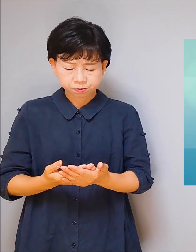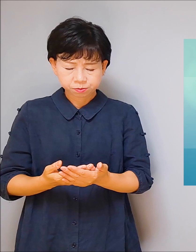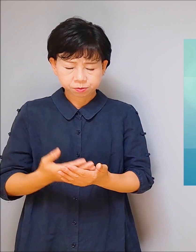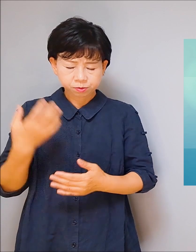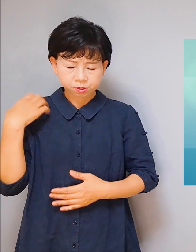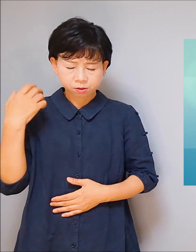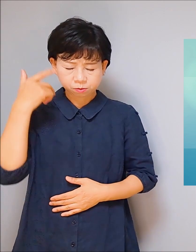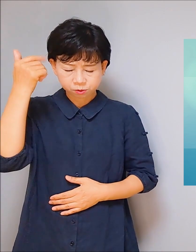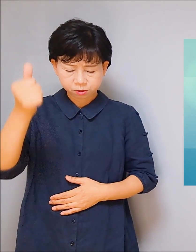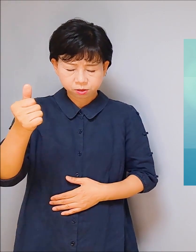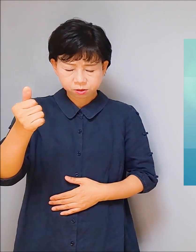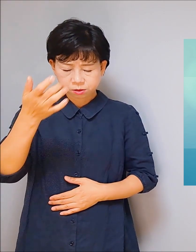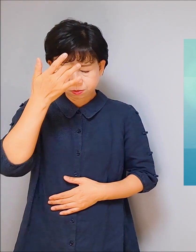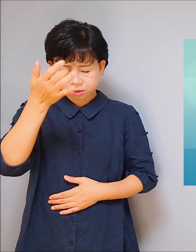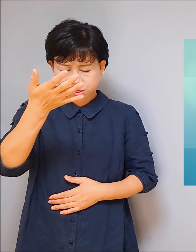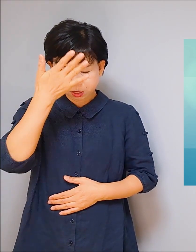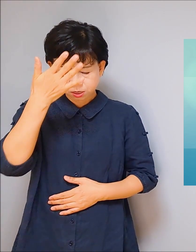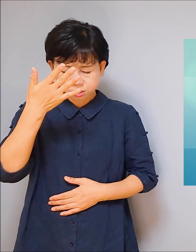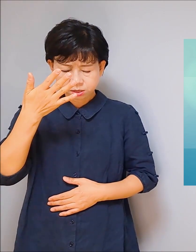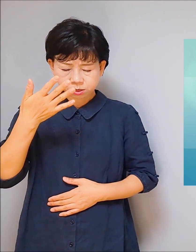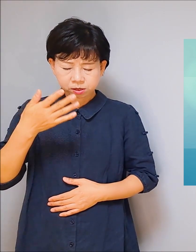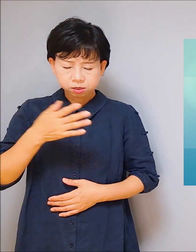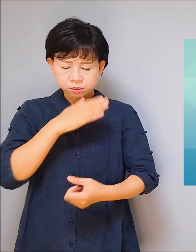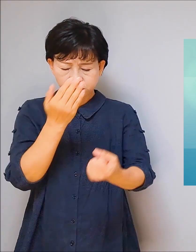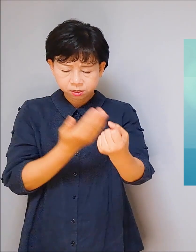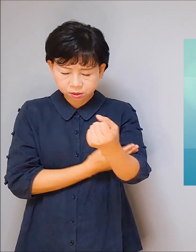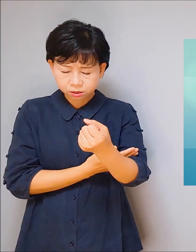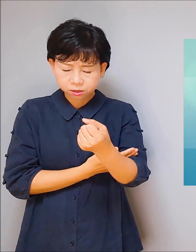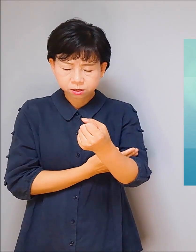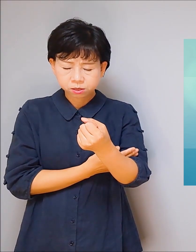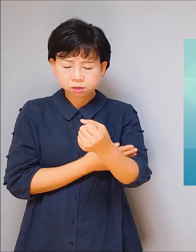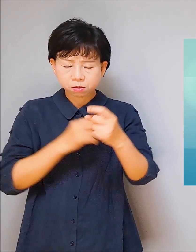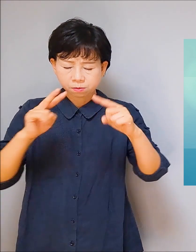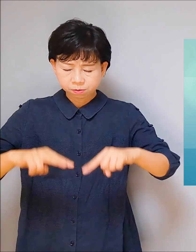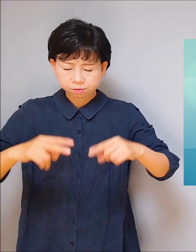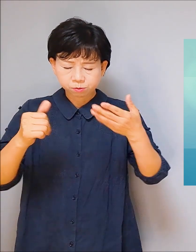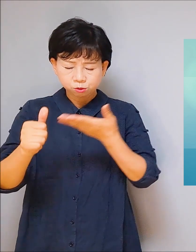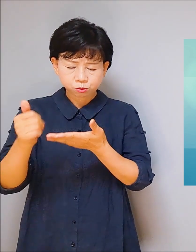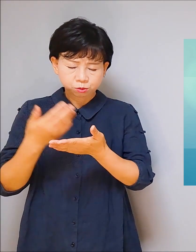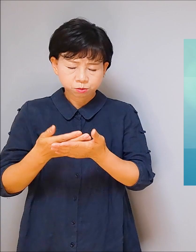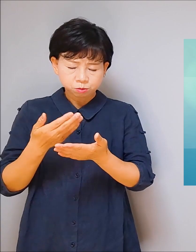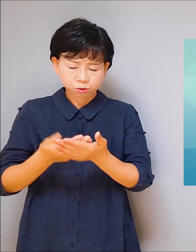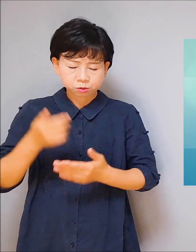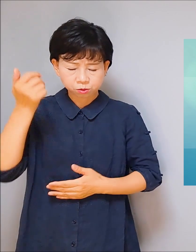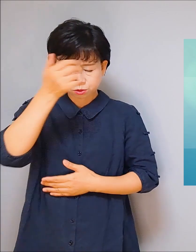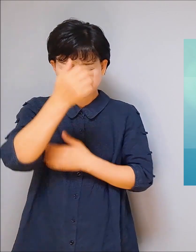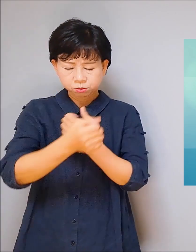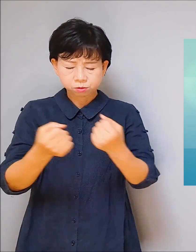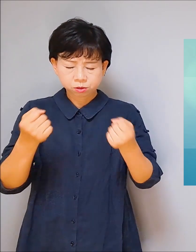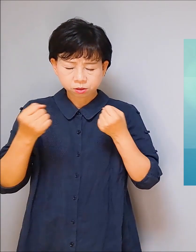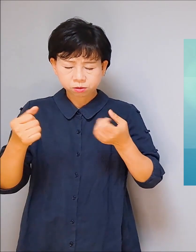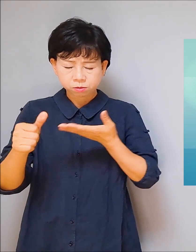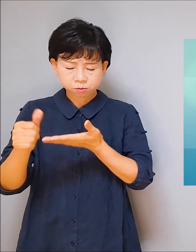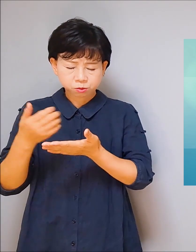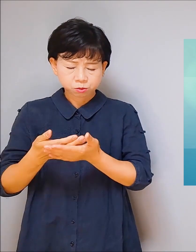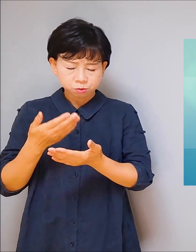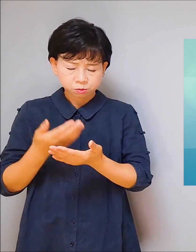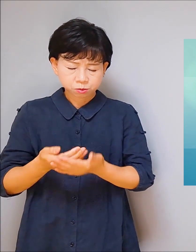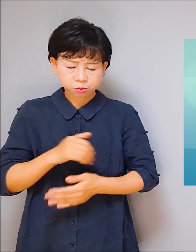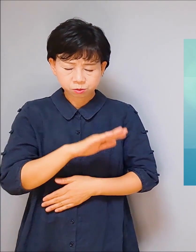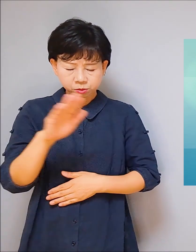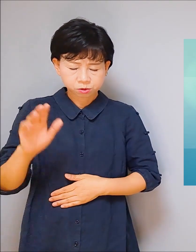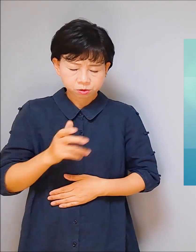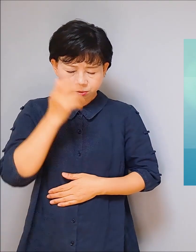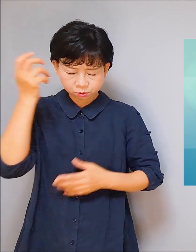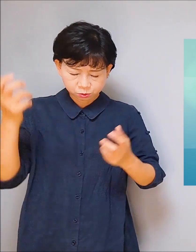담임 목사님께 엘리사 영감의 갑절을 더하시고 영권의 강건함을 주옵소서. 말씀을 듣는 우리 모두가 성령